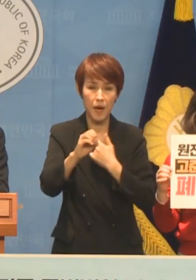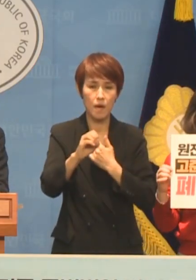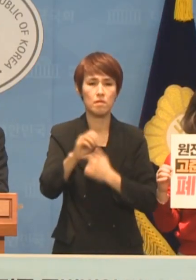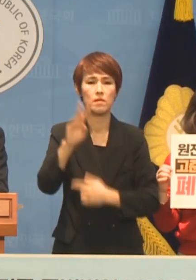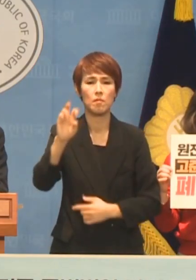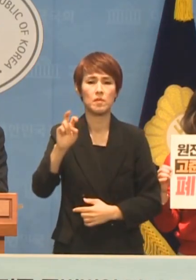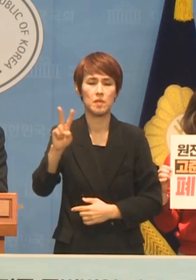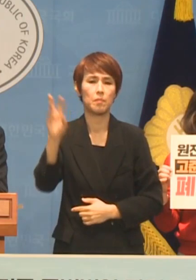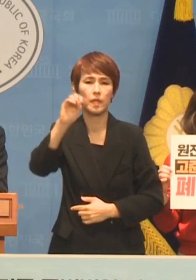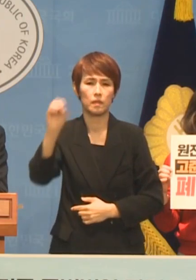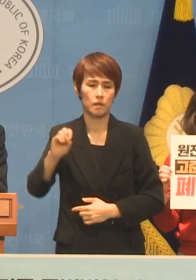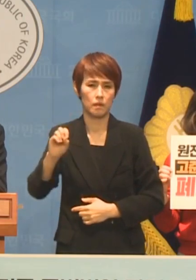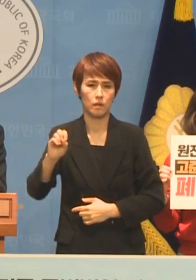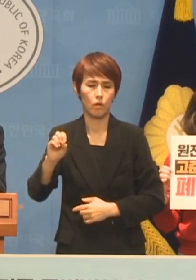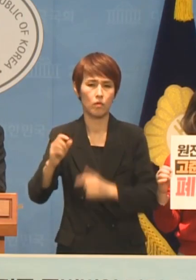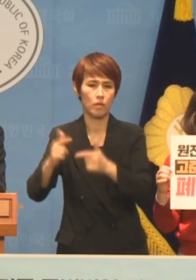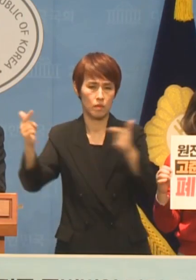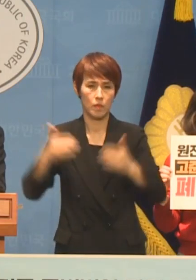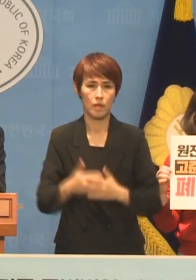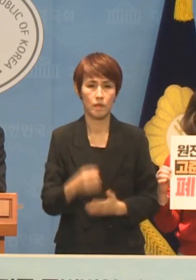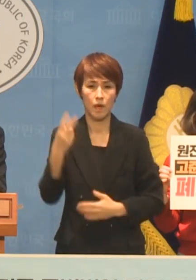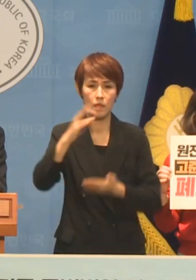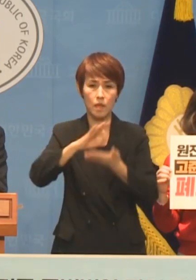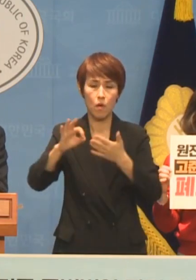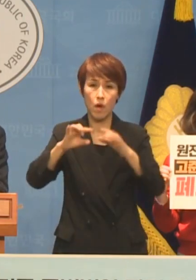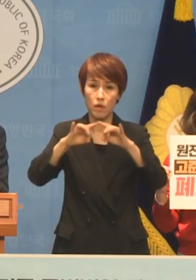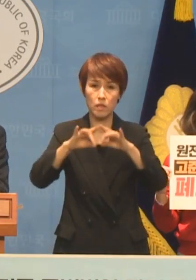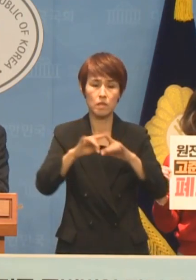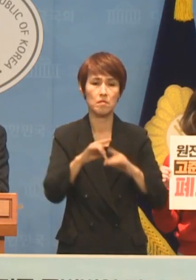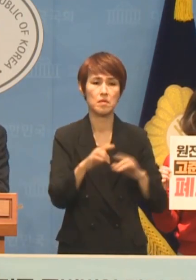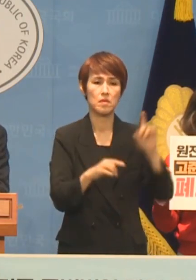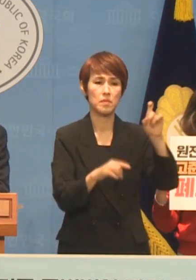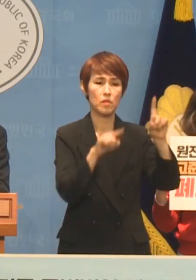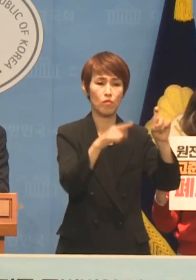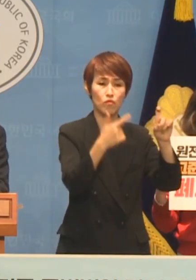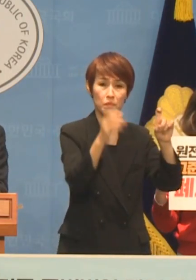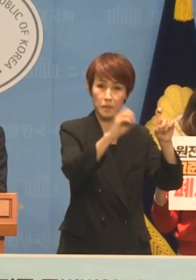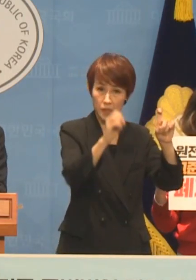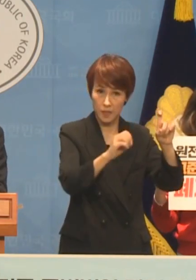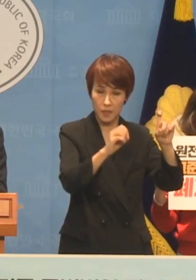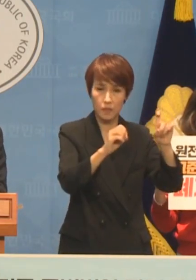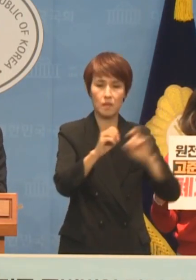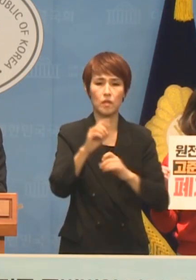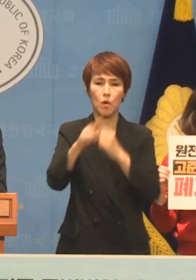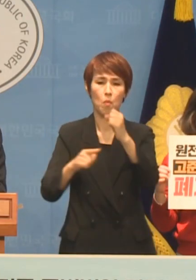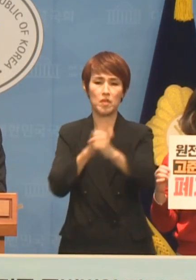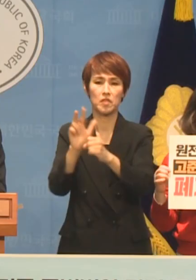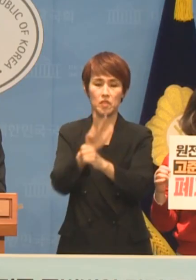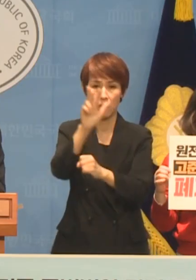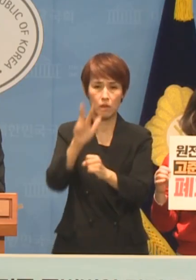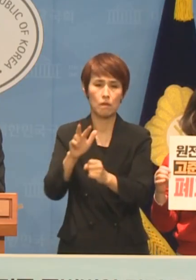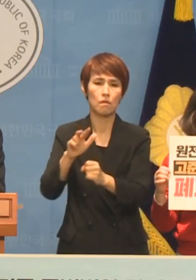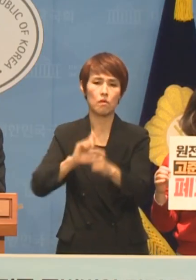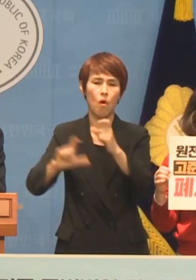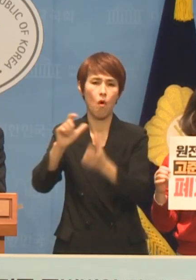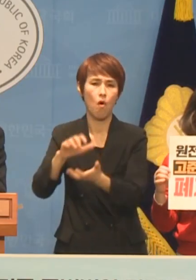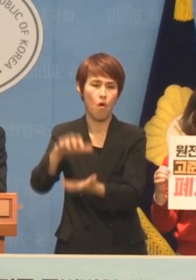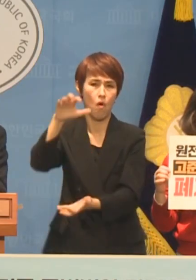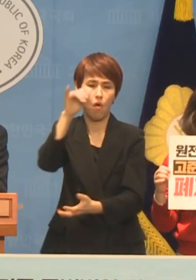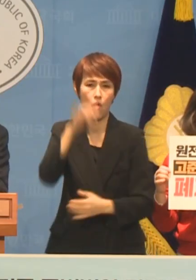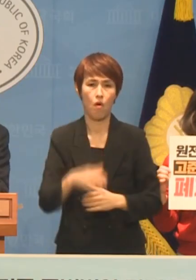32.4%로 늘어났습니다. 재생에너지를 11.6% 줄이고 딱 그만큼 원전을 늘린 것입니다. 윤석열